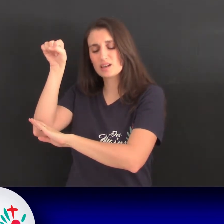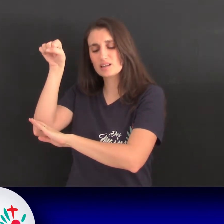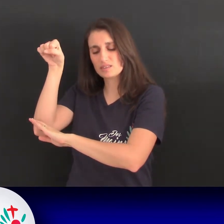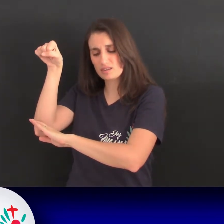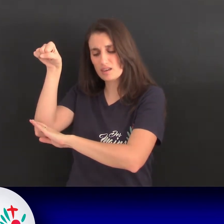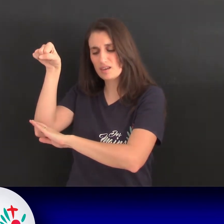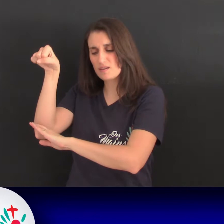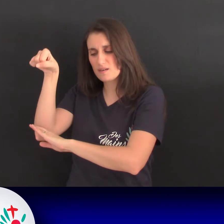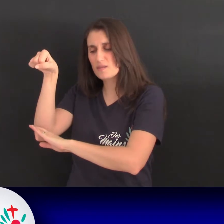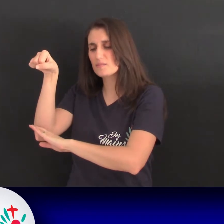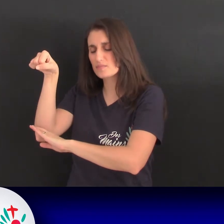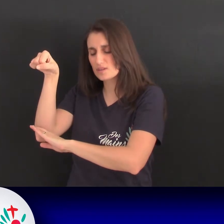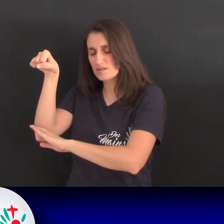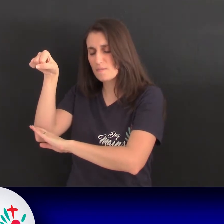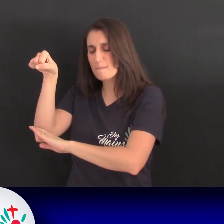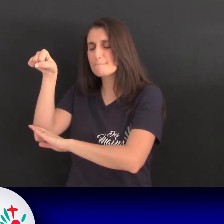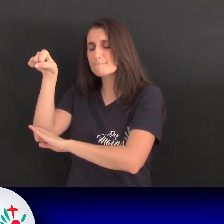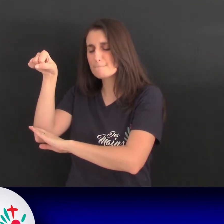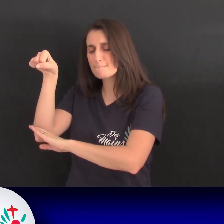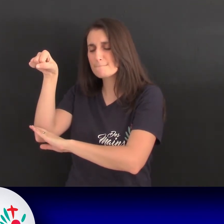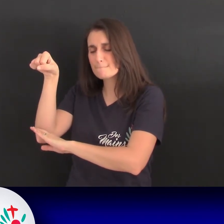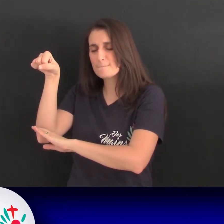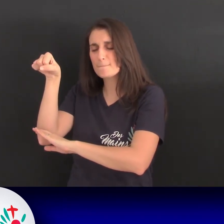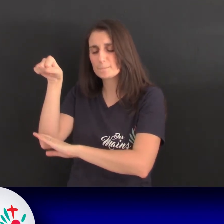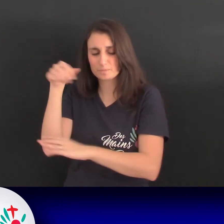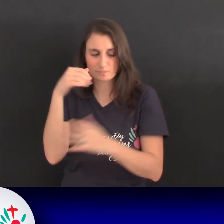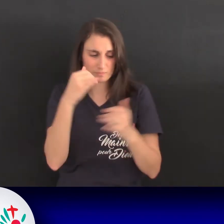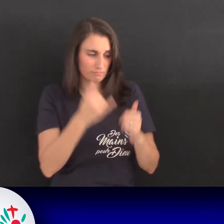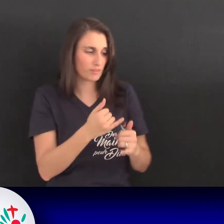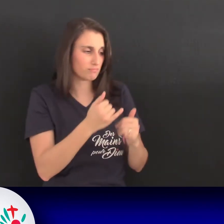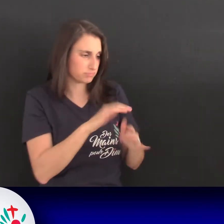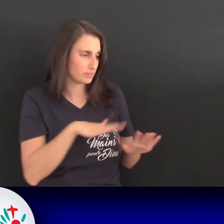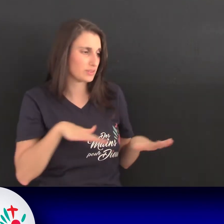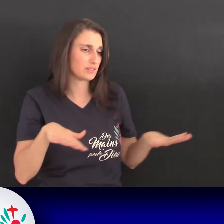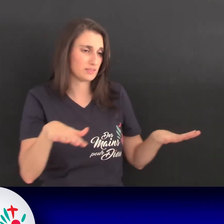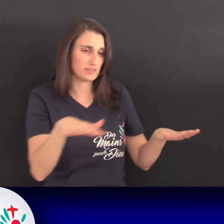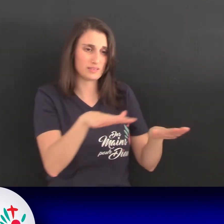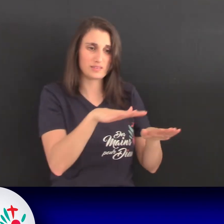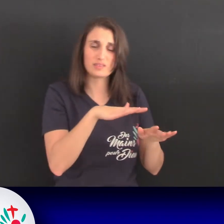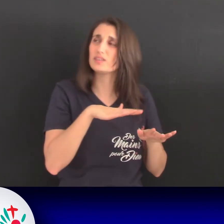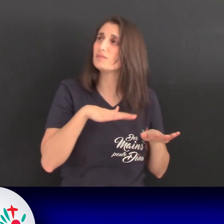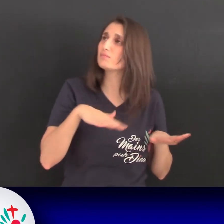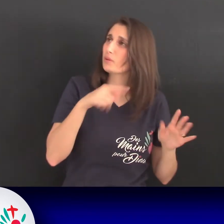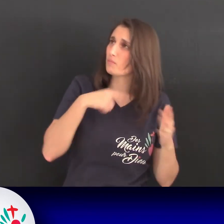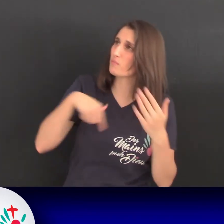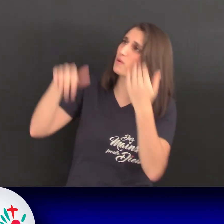tombe à tes pieds, et je